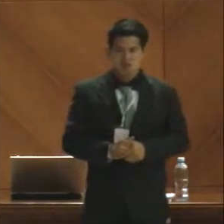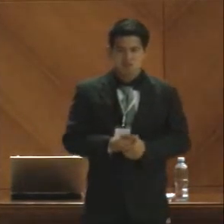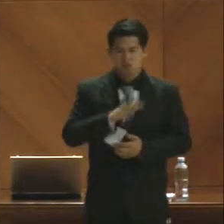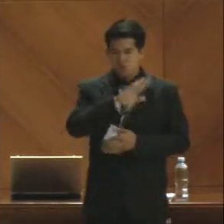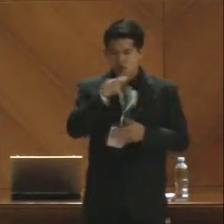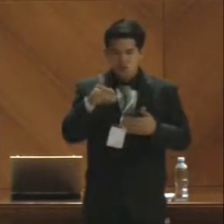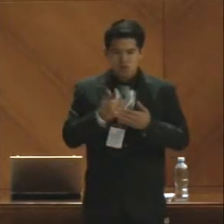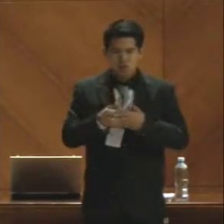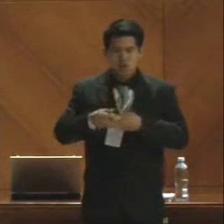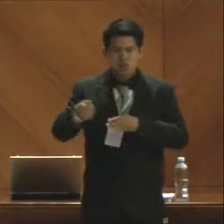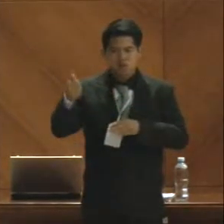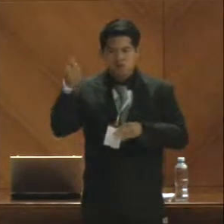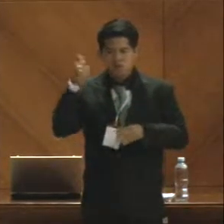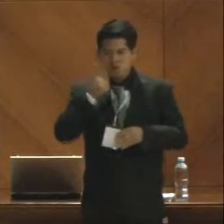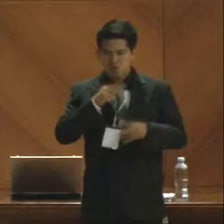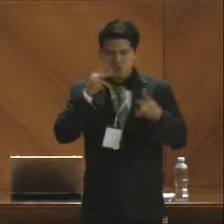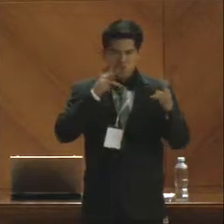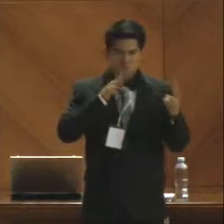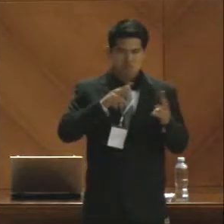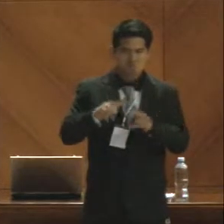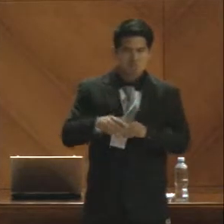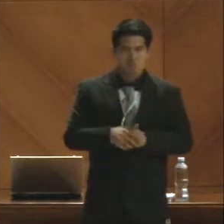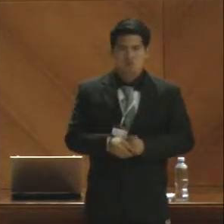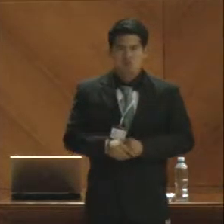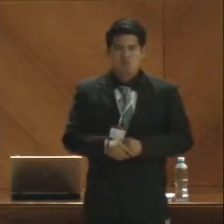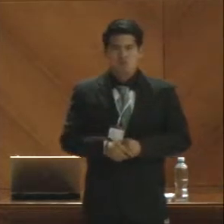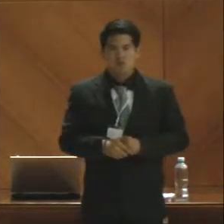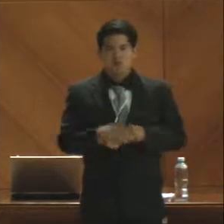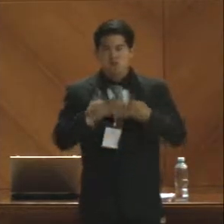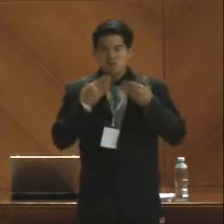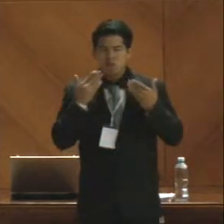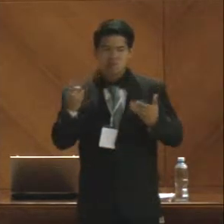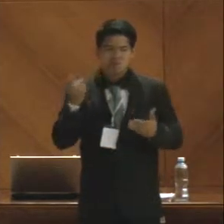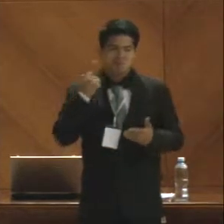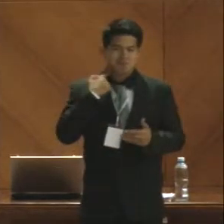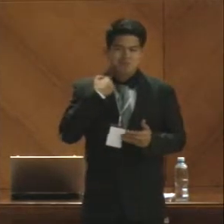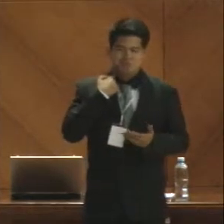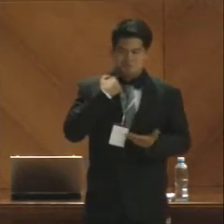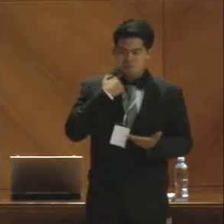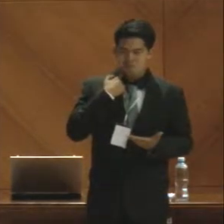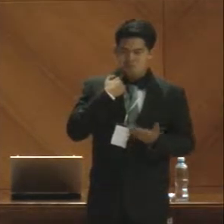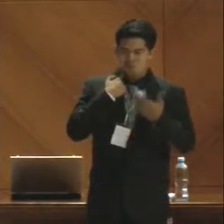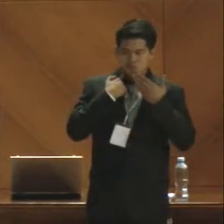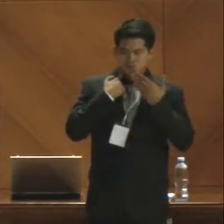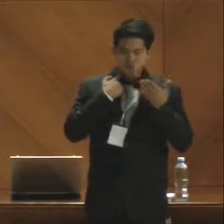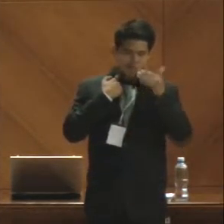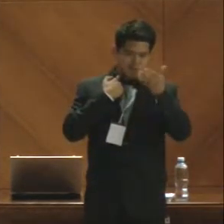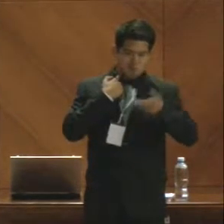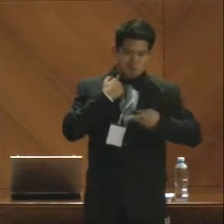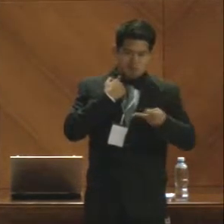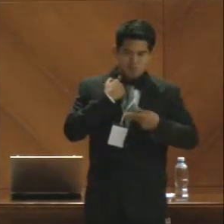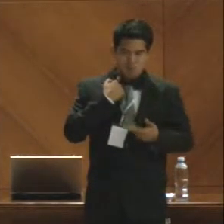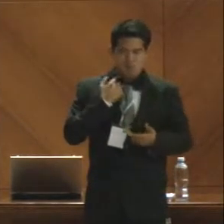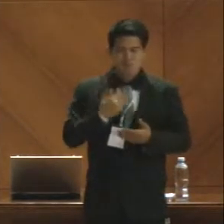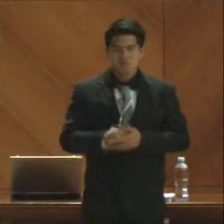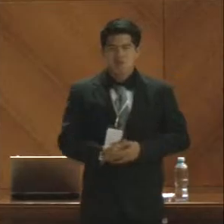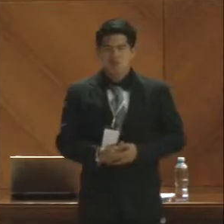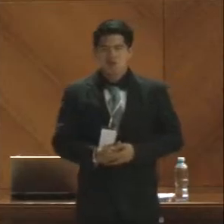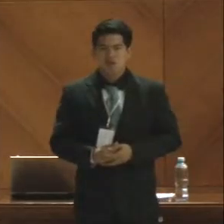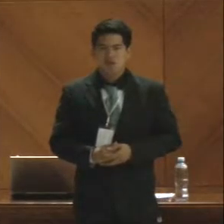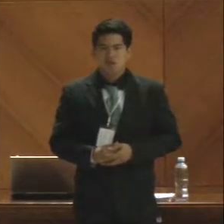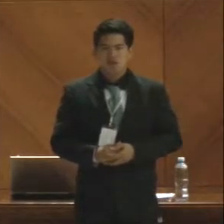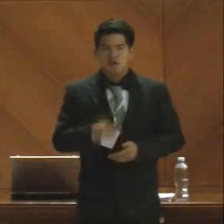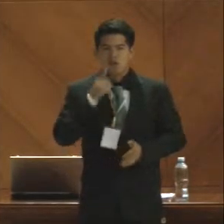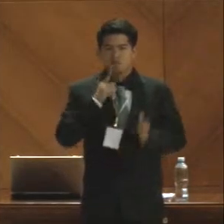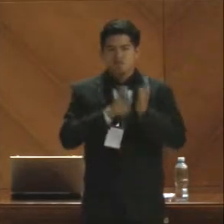donde estuvieron usando Google Maps, entonces vamos a estar en una posición bien desfavorable para negociar. ¿Sí? Y les quiero poner